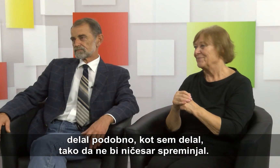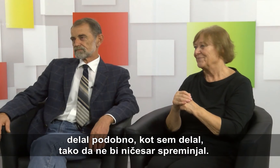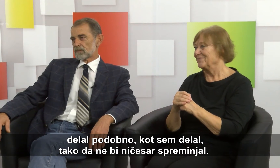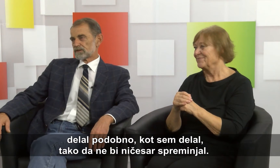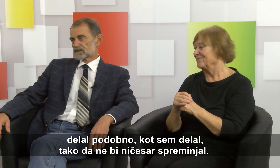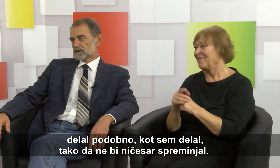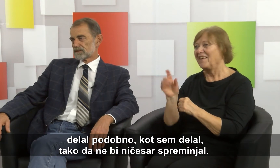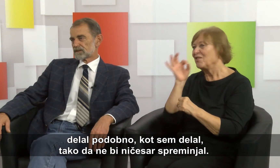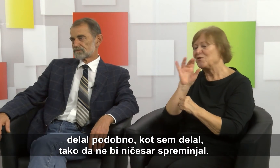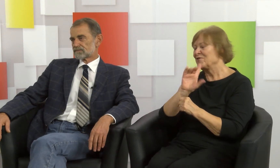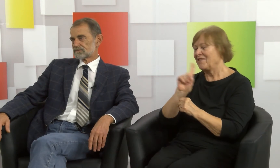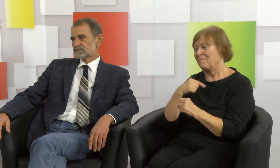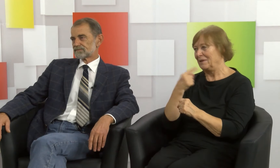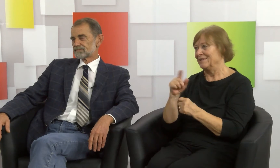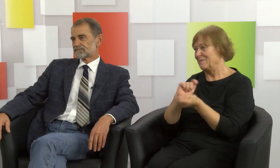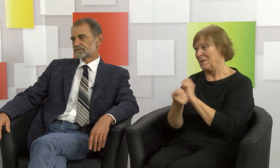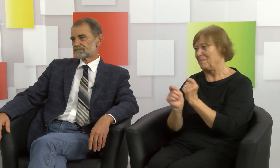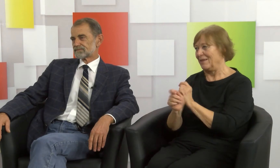ne bi nič spremenil.